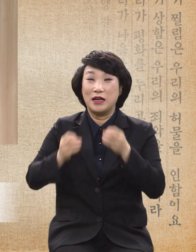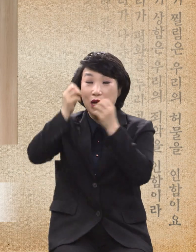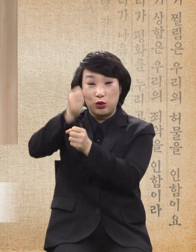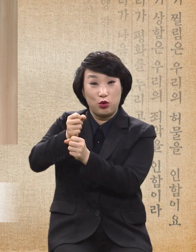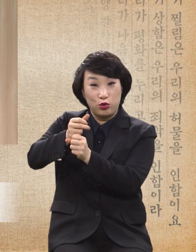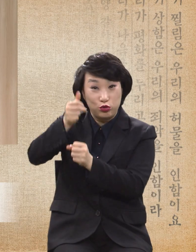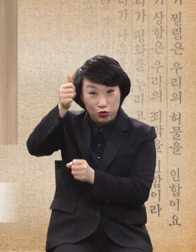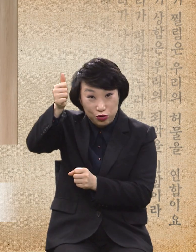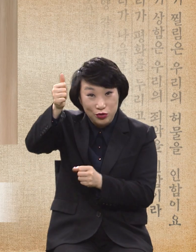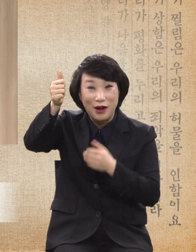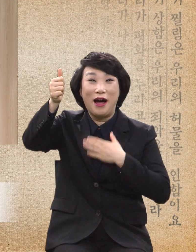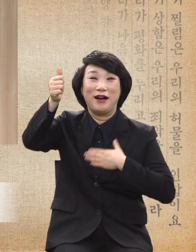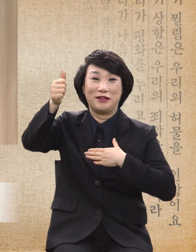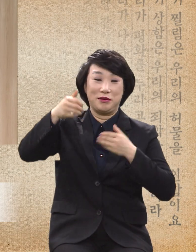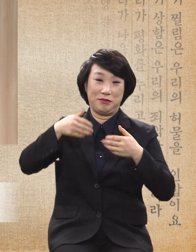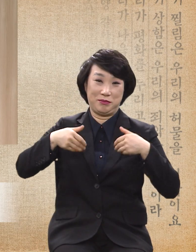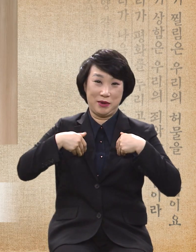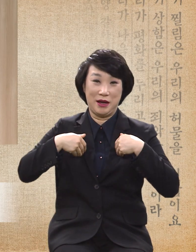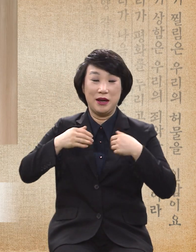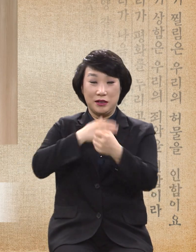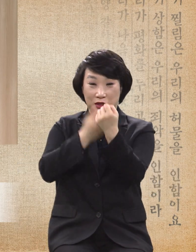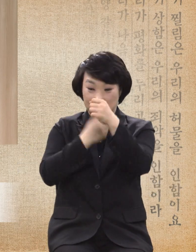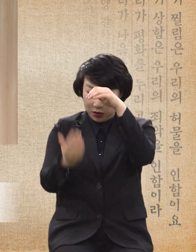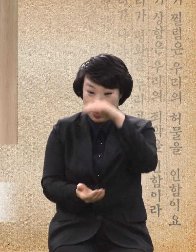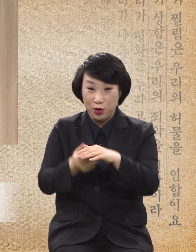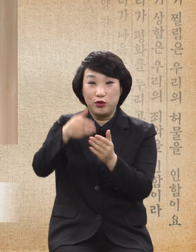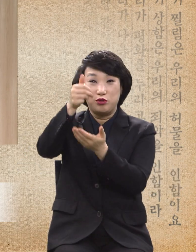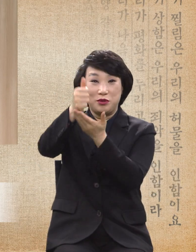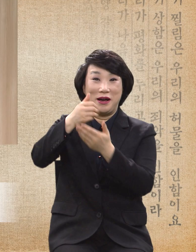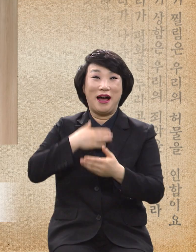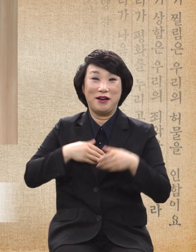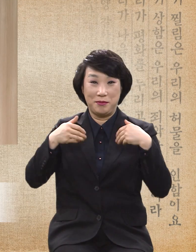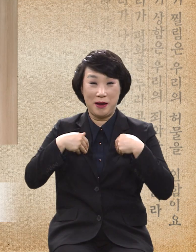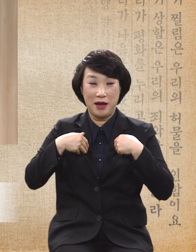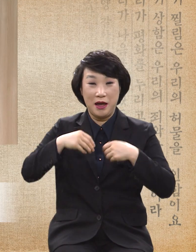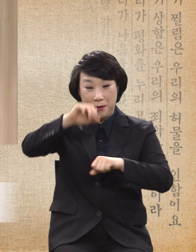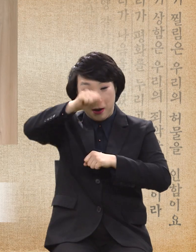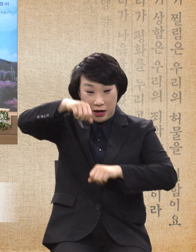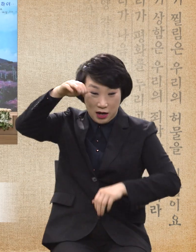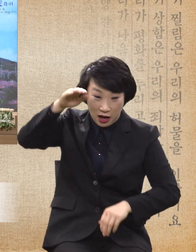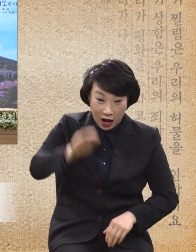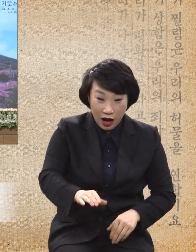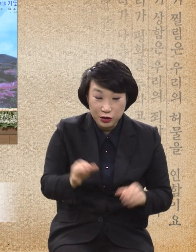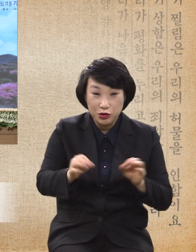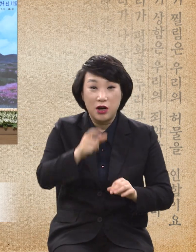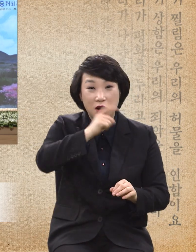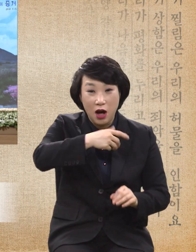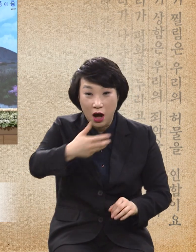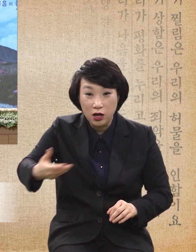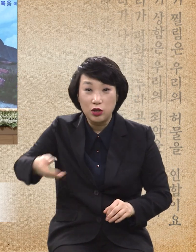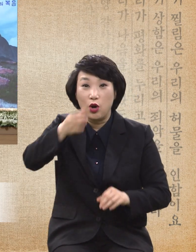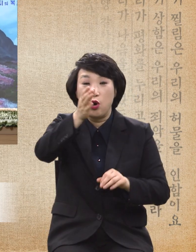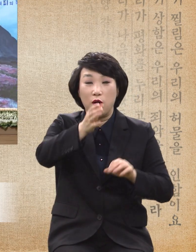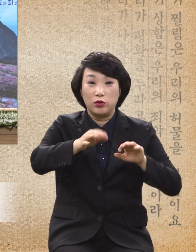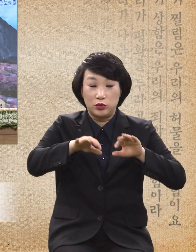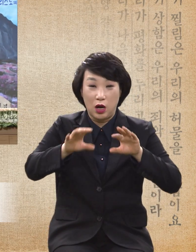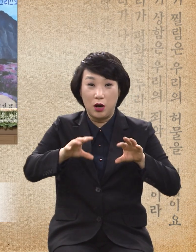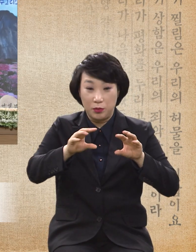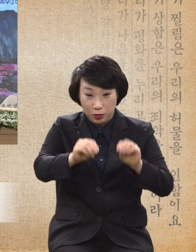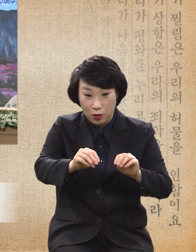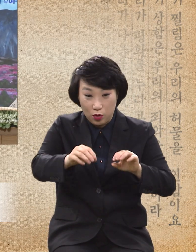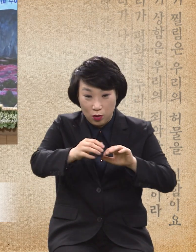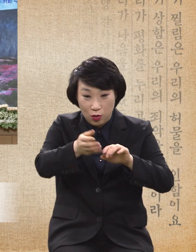창조자임을 알라 이 말이야. 전능자임을 알라 이 말이야. 밟으니 갈라지다 이 말이야. 이런